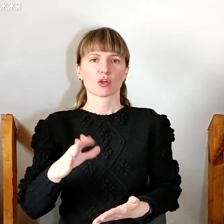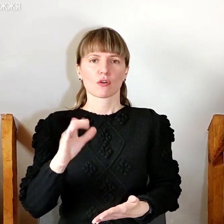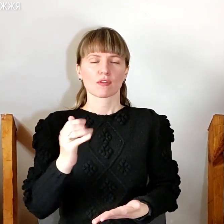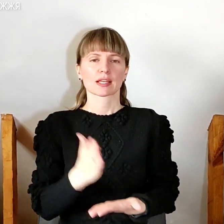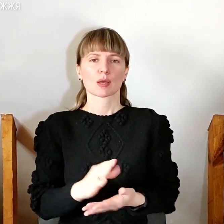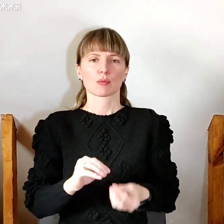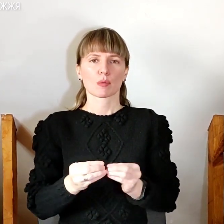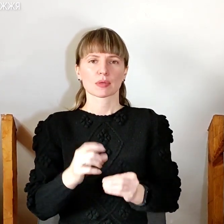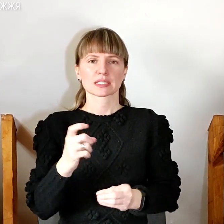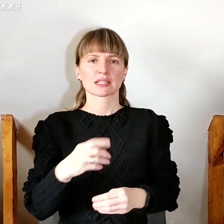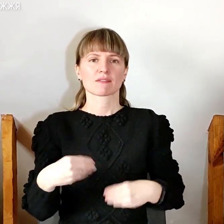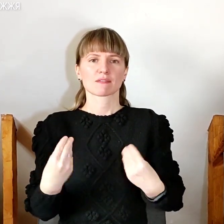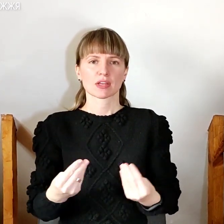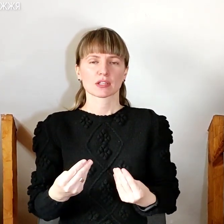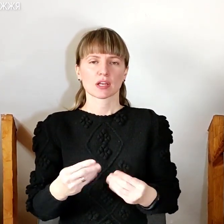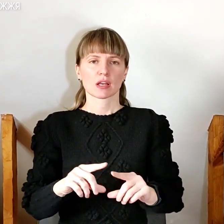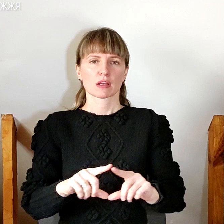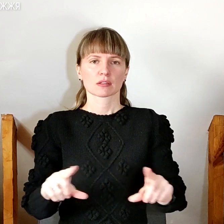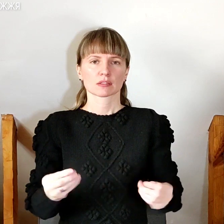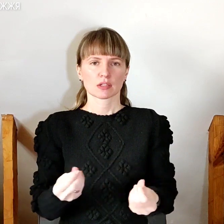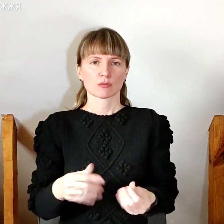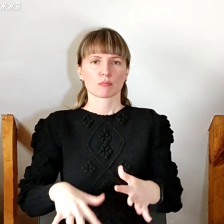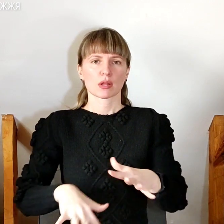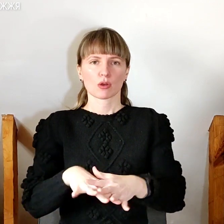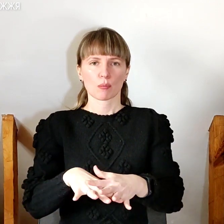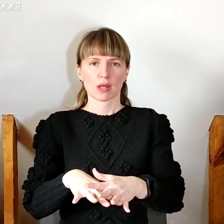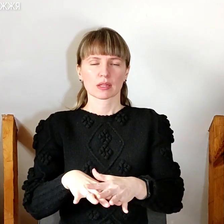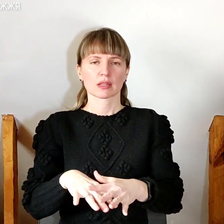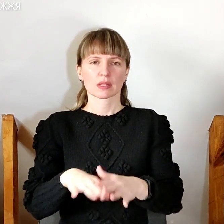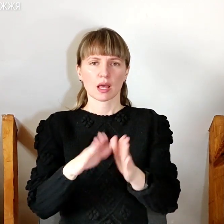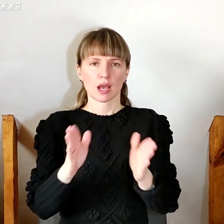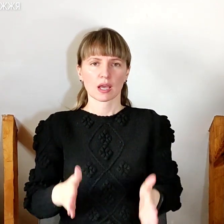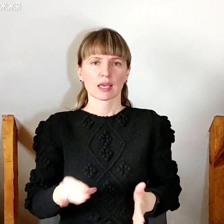в банкоматах та банкових відділеннях.